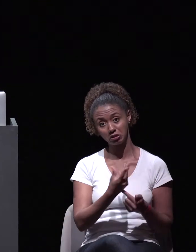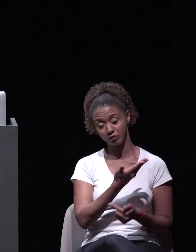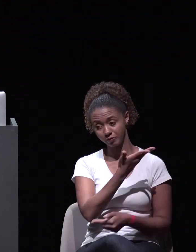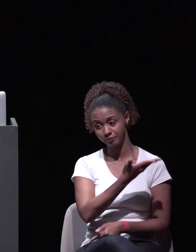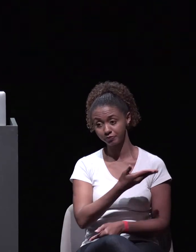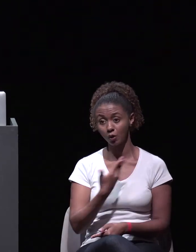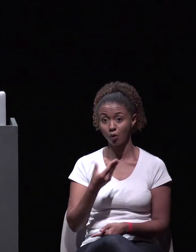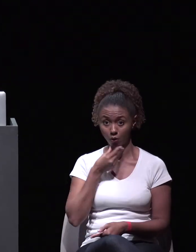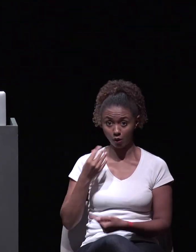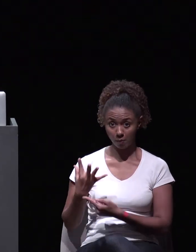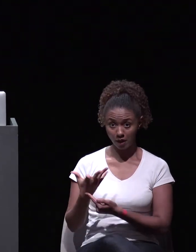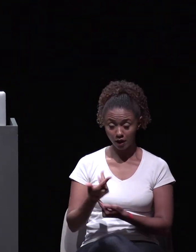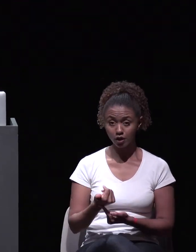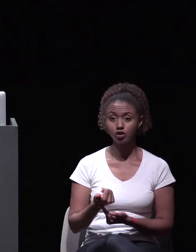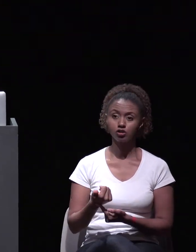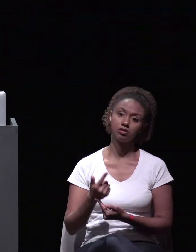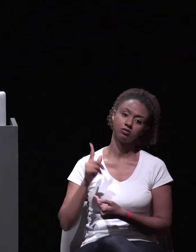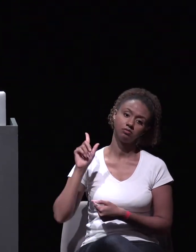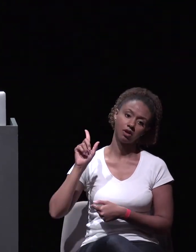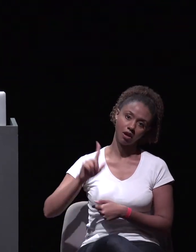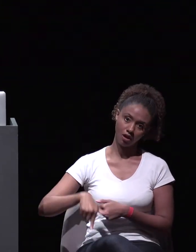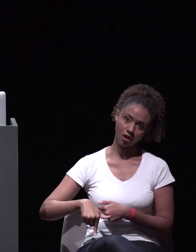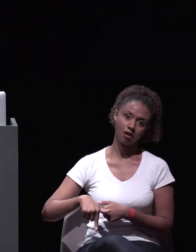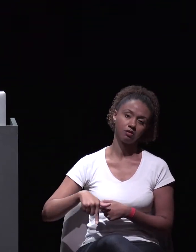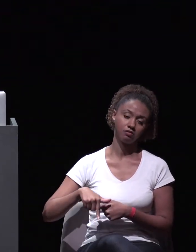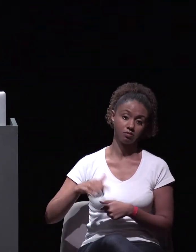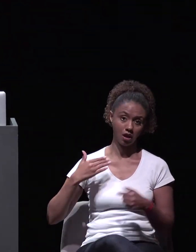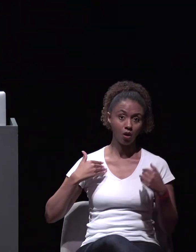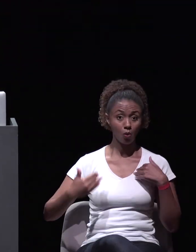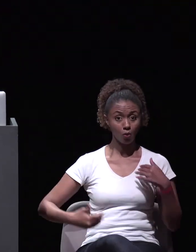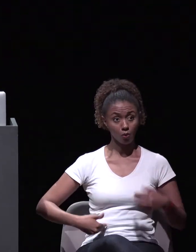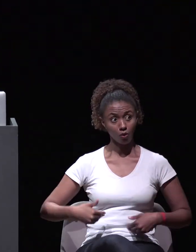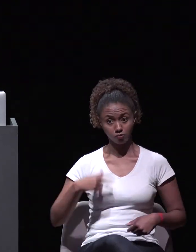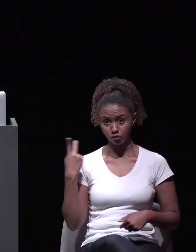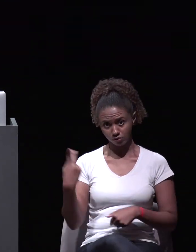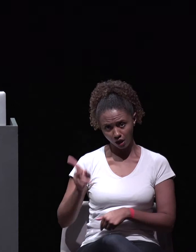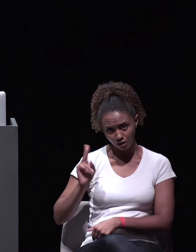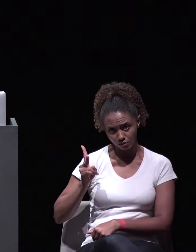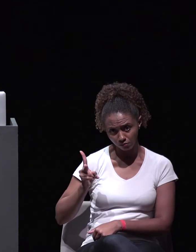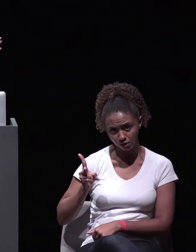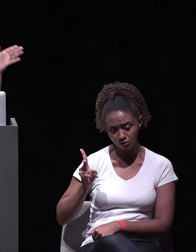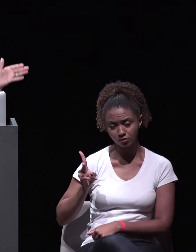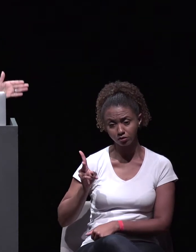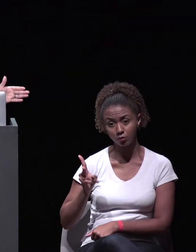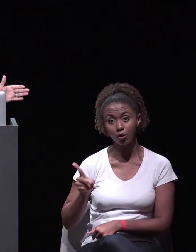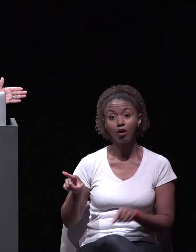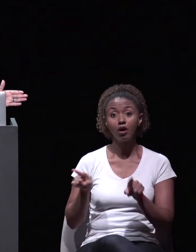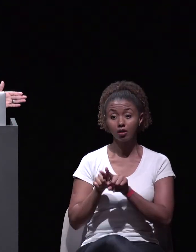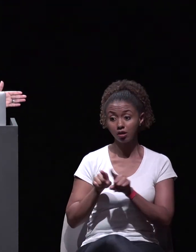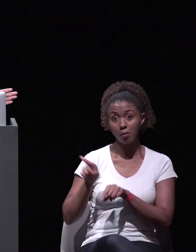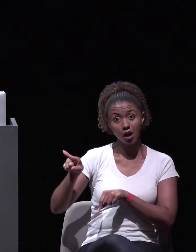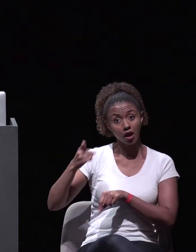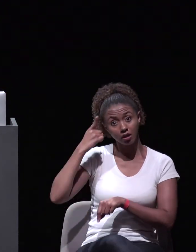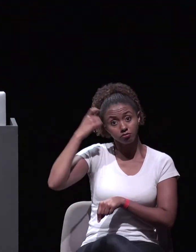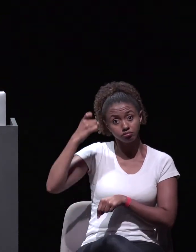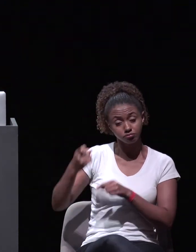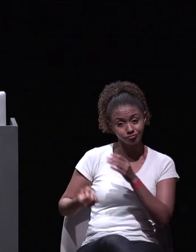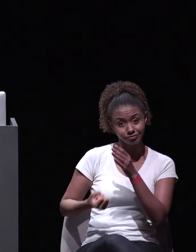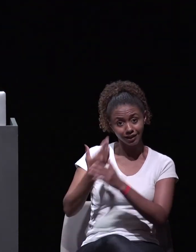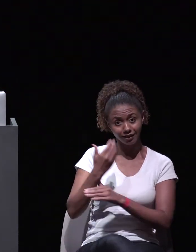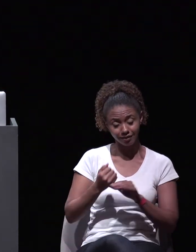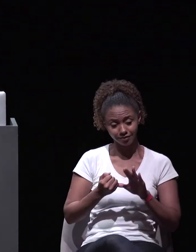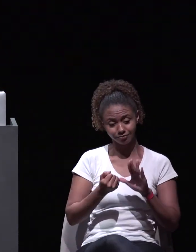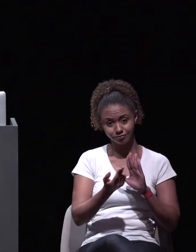o artista é, a um tempo, o figurado, é o corpo dele que a gente vê, é, ao mesmo tempo, o autor da imagem,